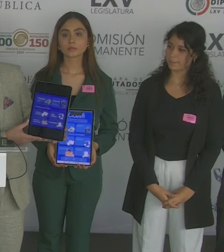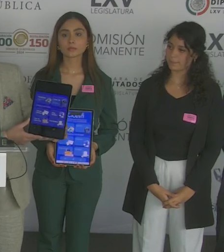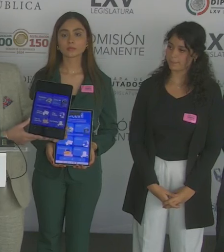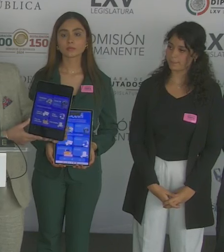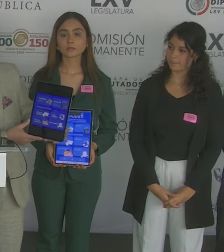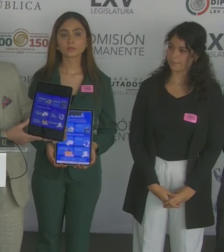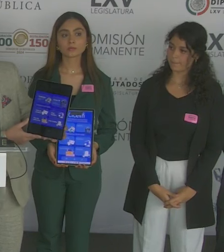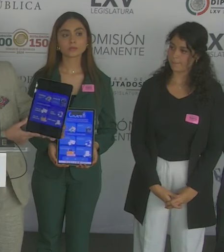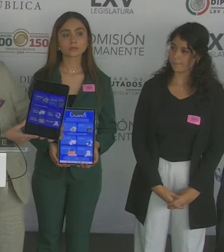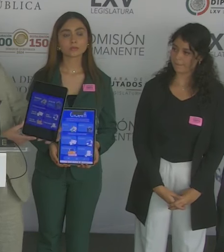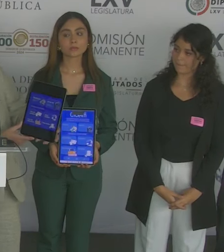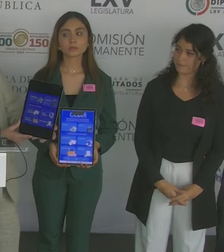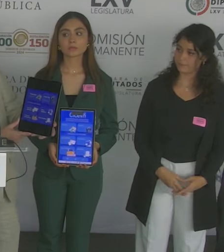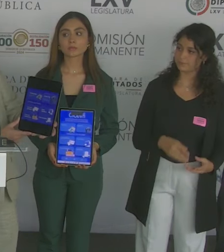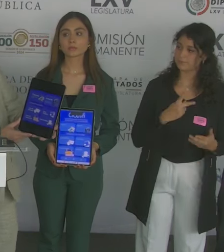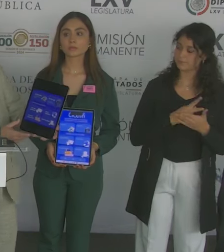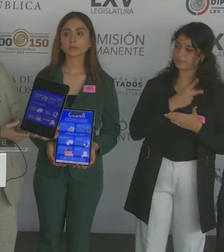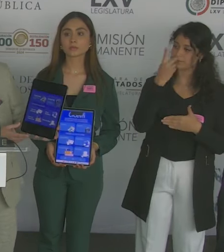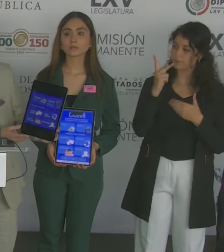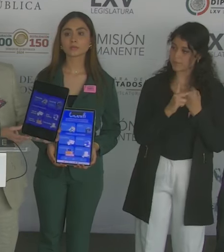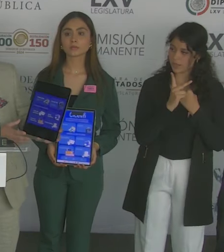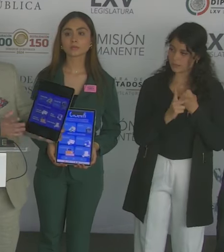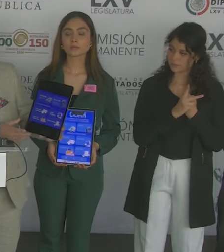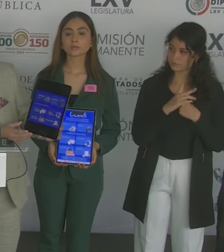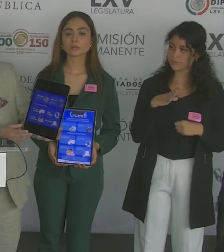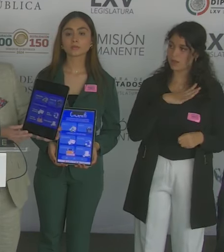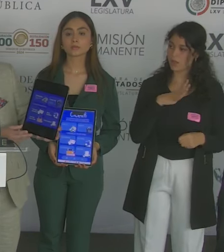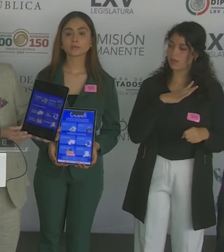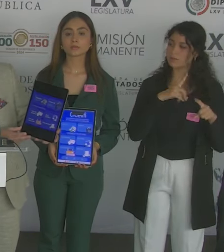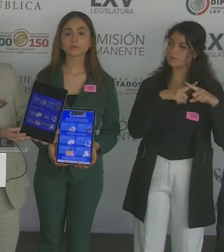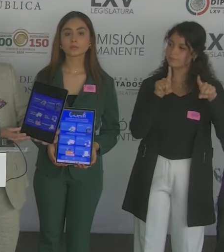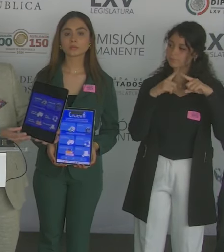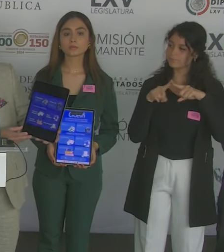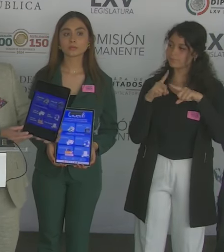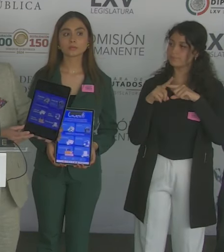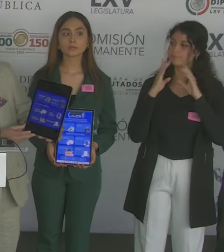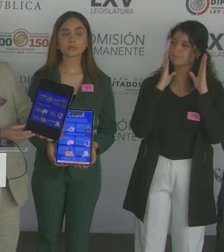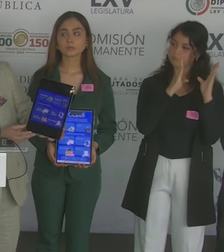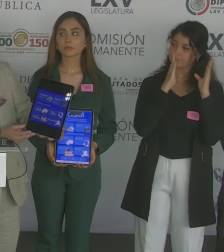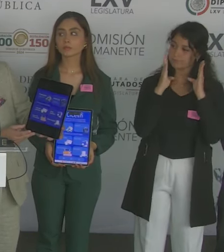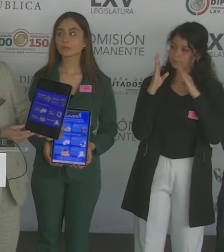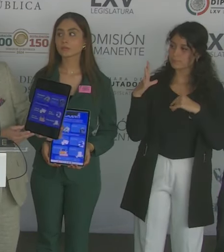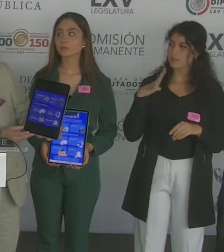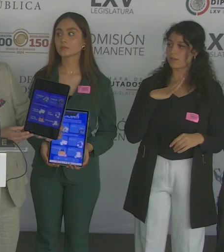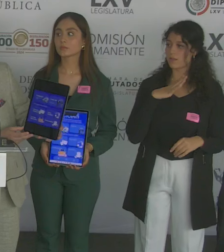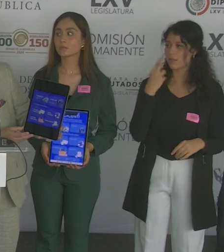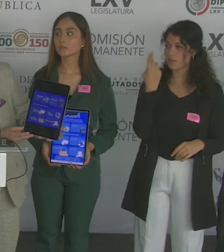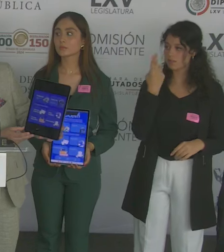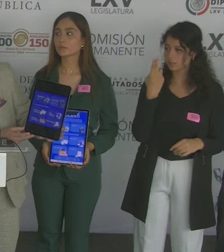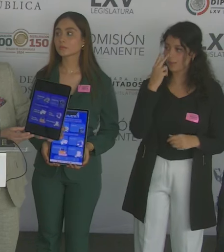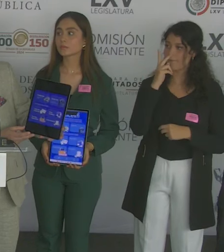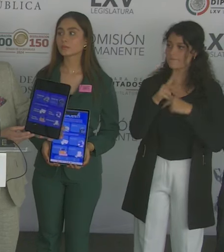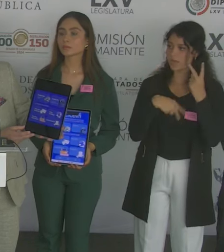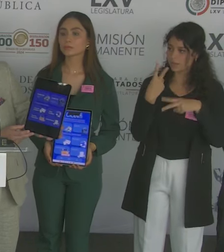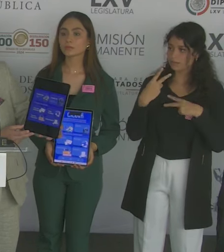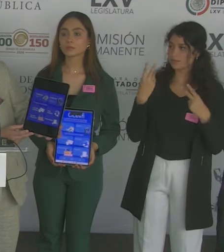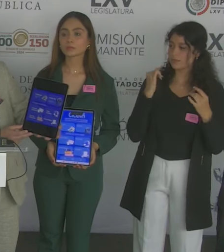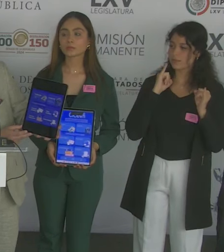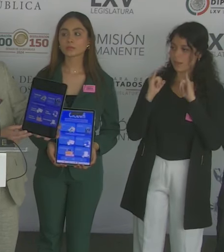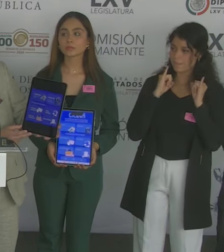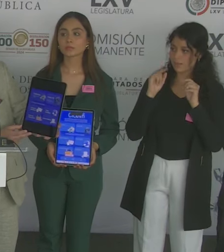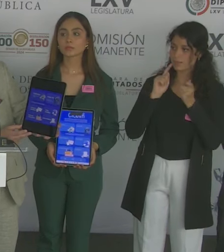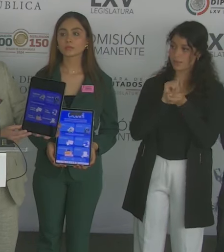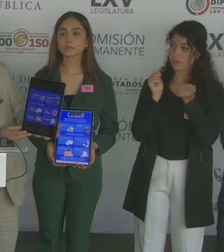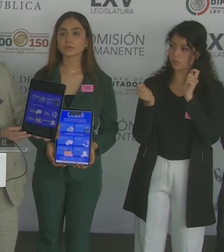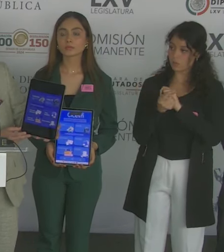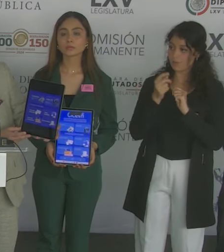oficinas del país va a constar con varios varias etapas dependiendo de las necesidades vamos a contar con un traductor que gracias a la